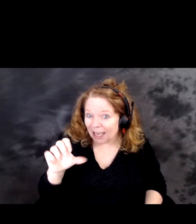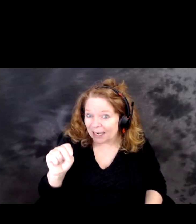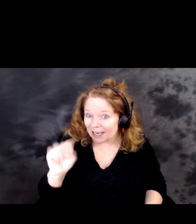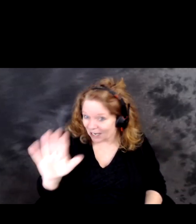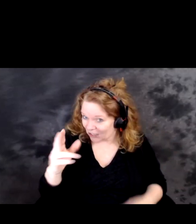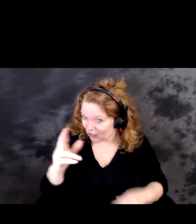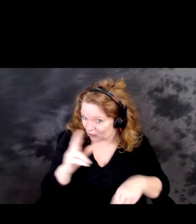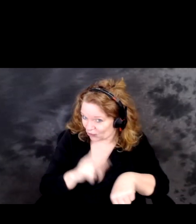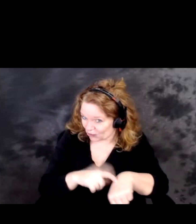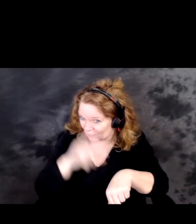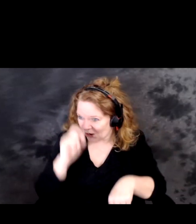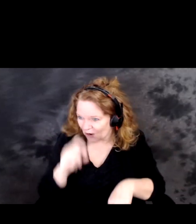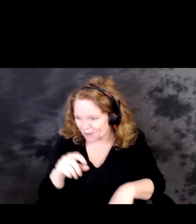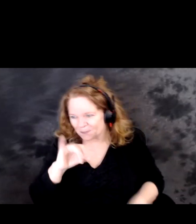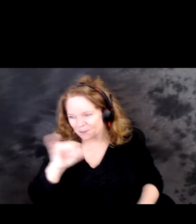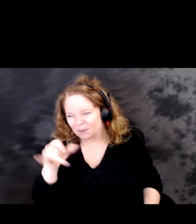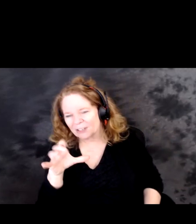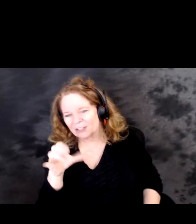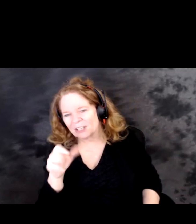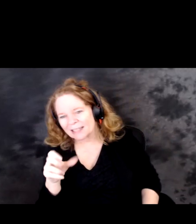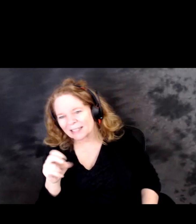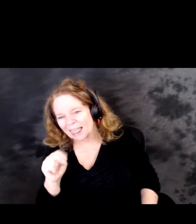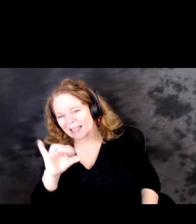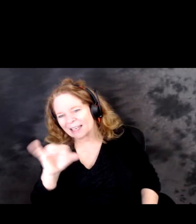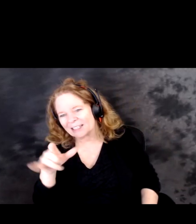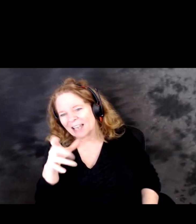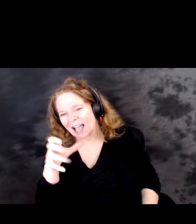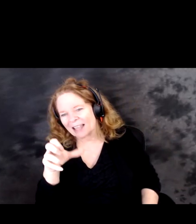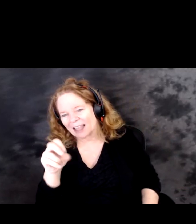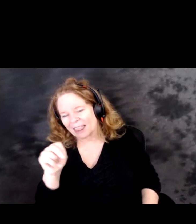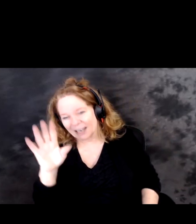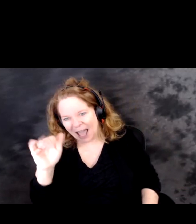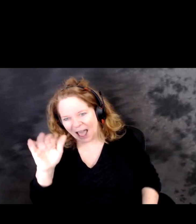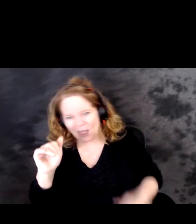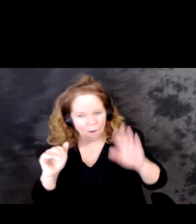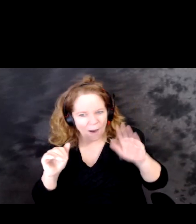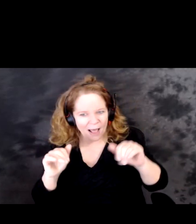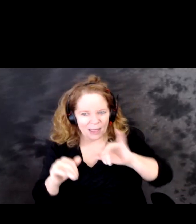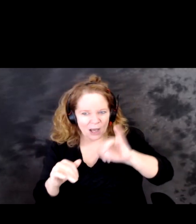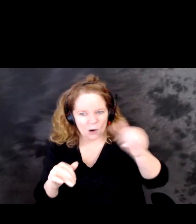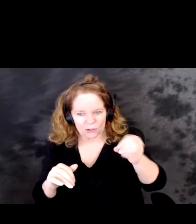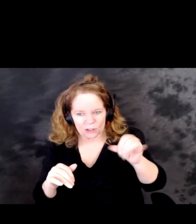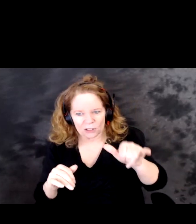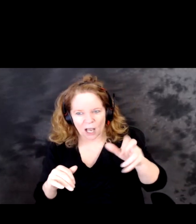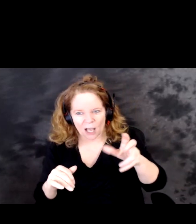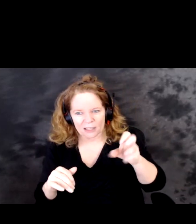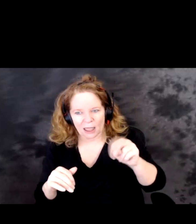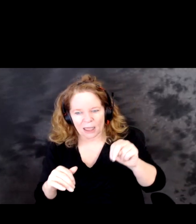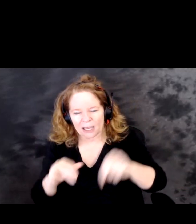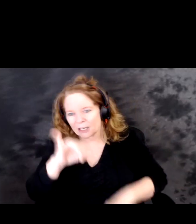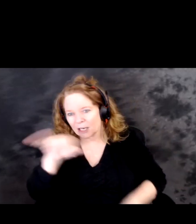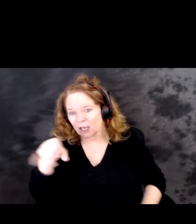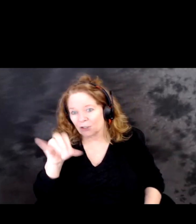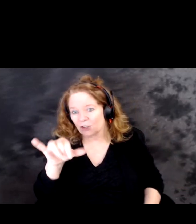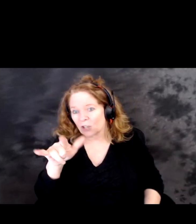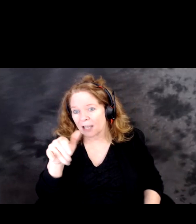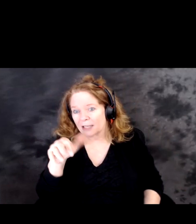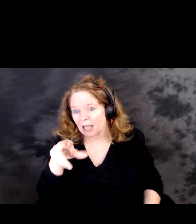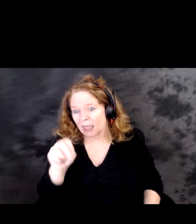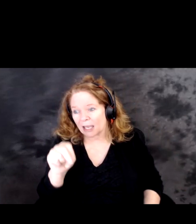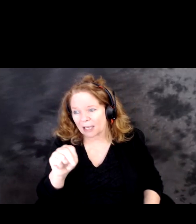What can I do, Jocelyn? Es tu turno. Jocelyn, Jocelyn. Hola, hola, Jocelyn, Jocelyn. Hola, hola, hola,